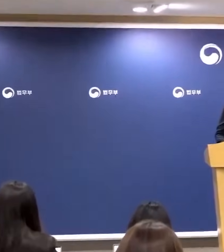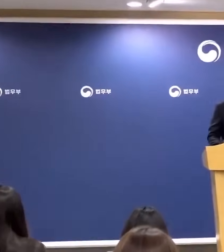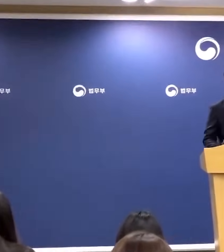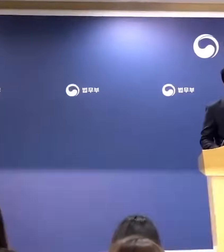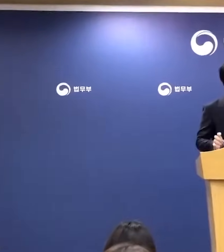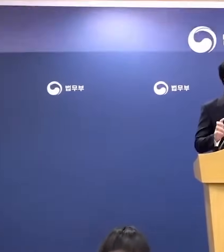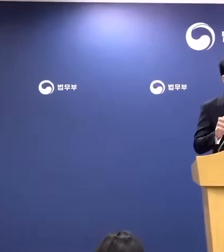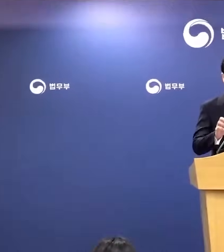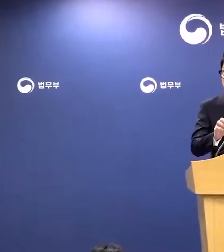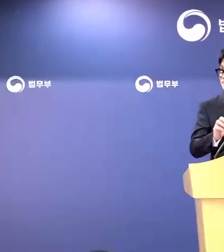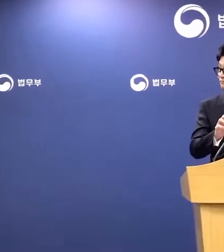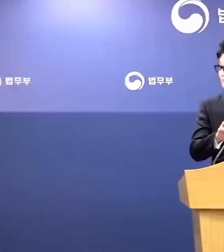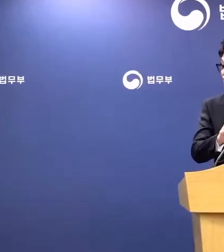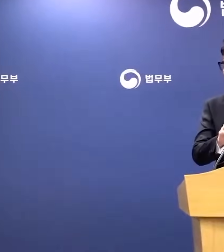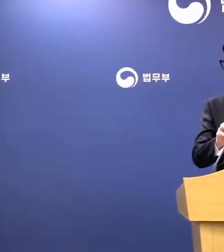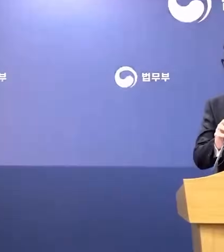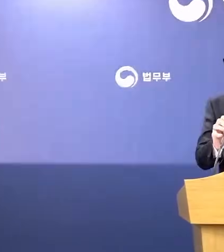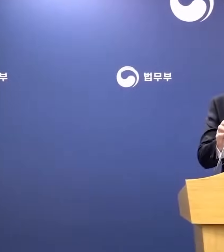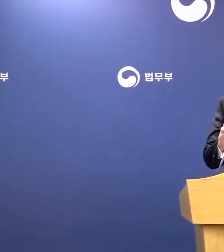안녕하세요.